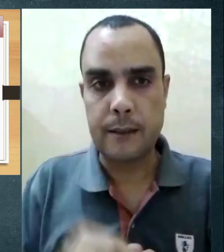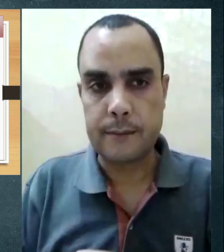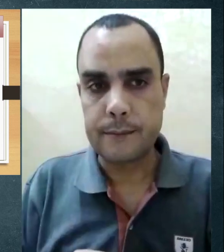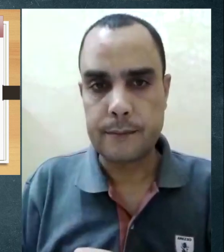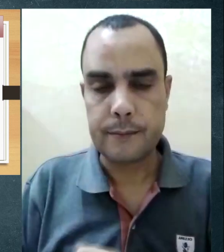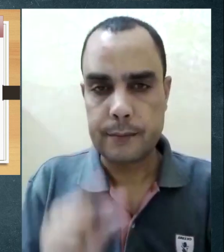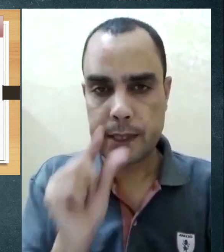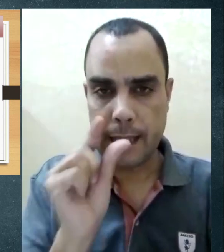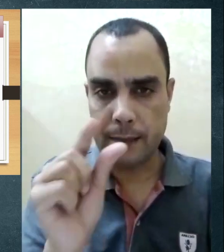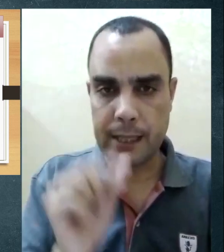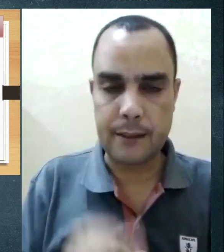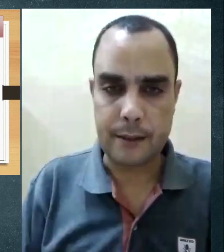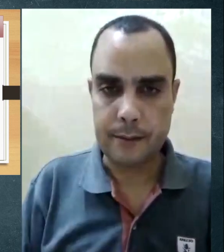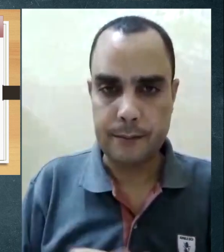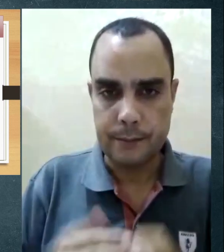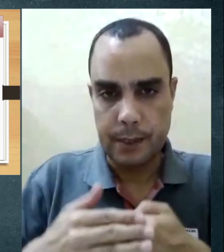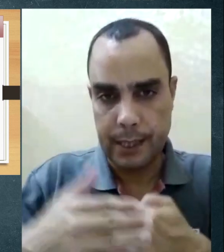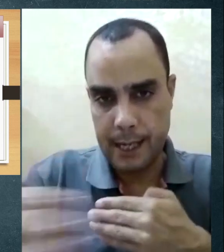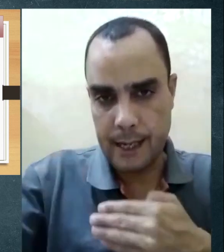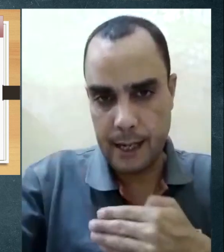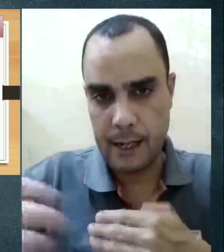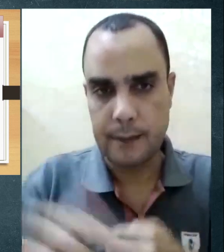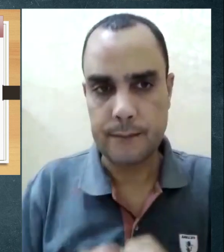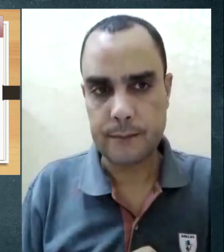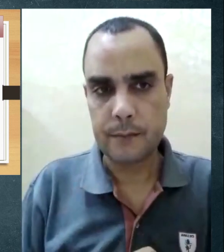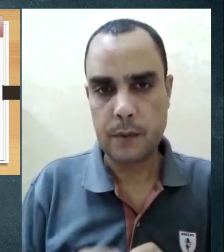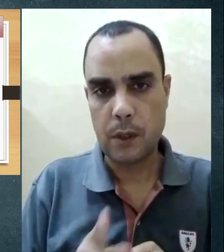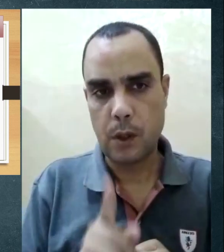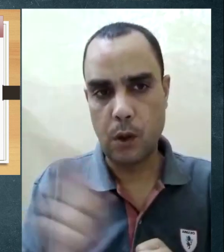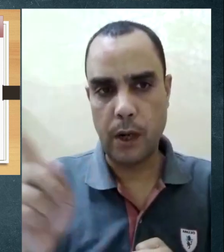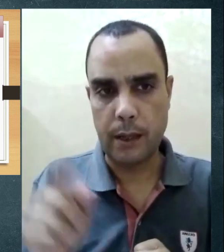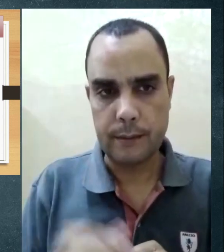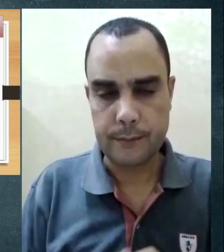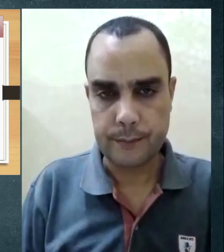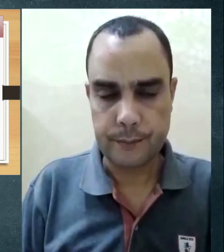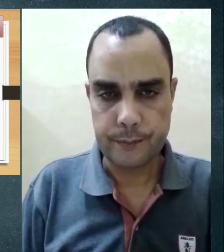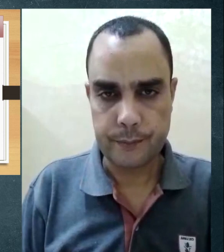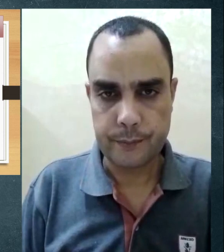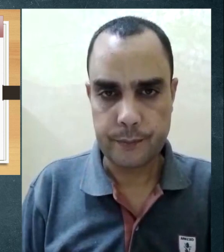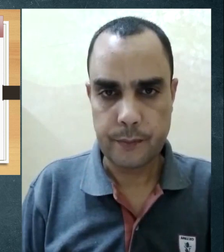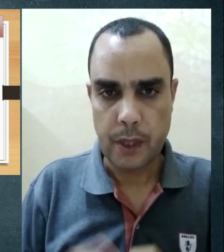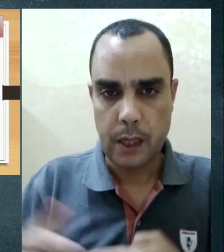معنى كلمة ينأى هو